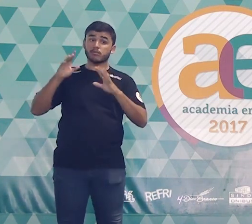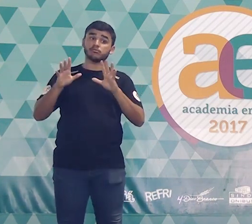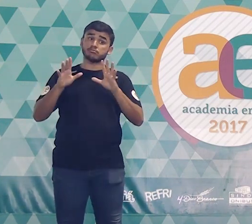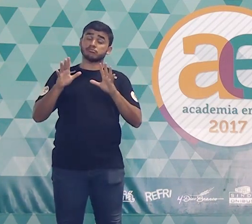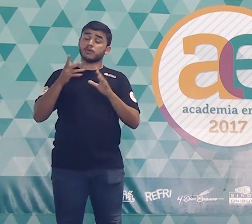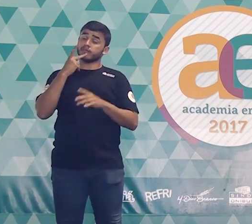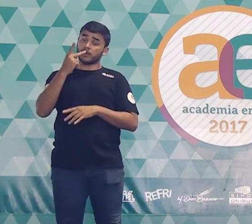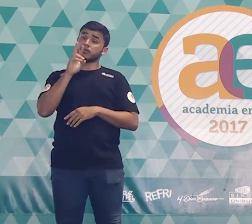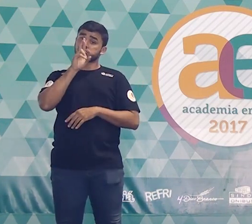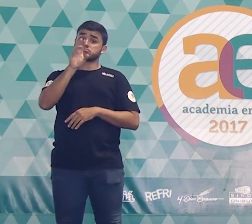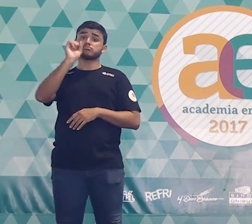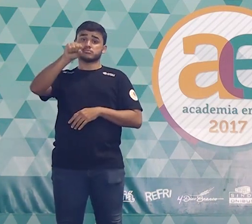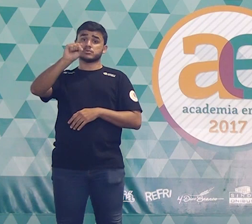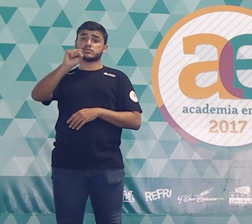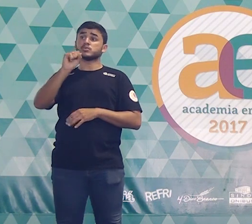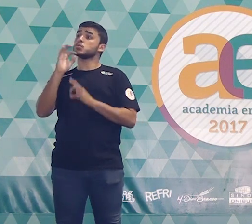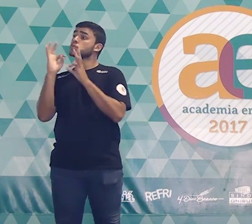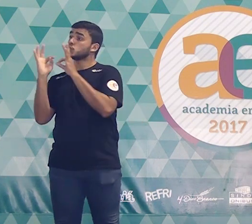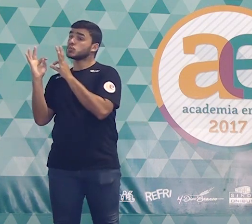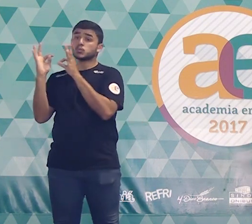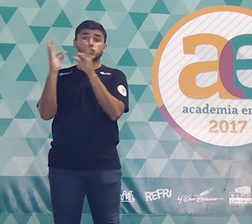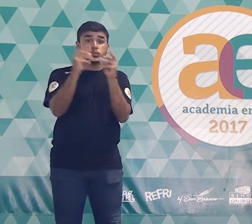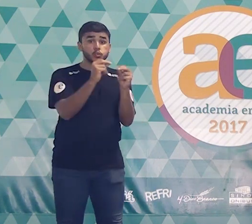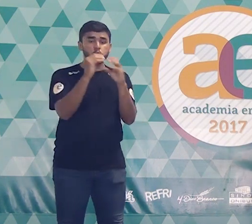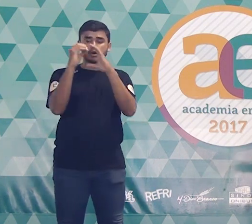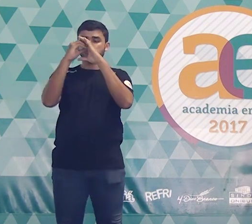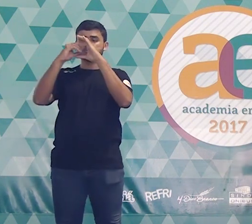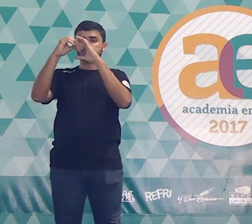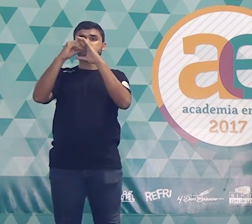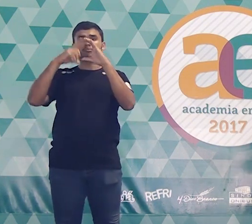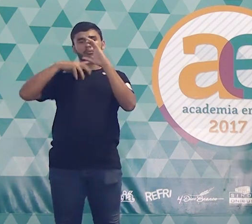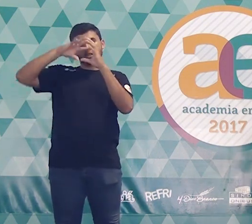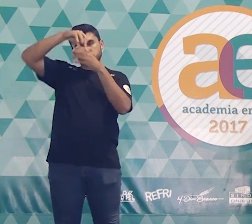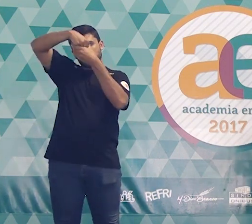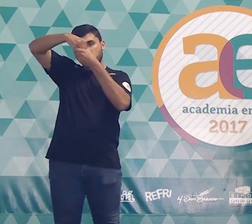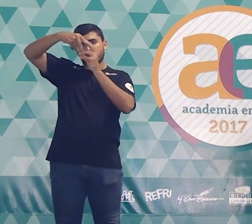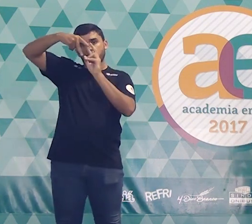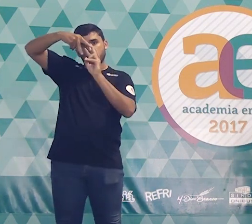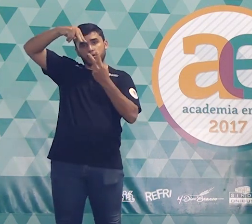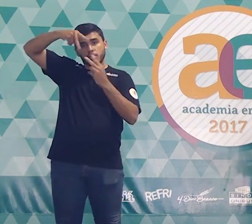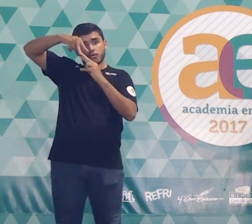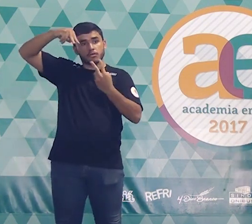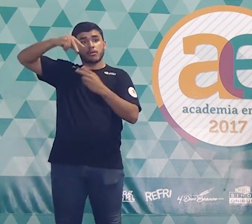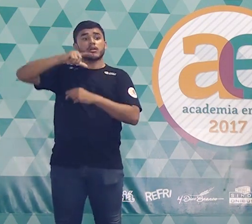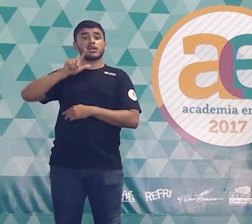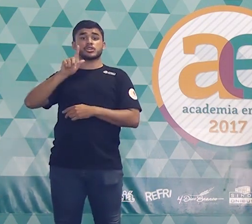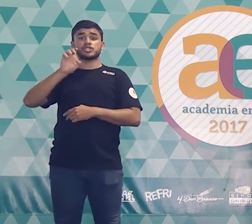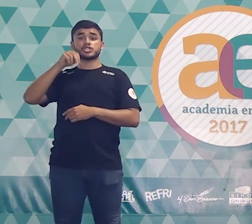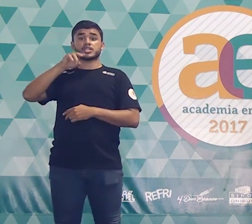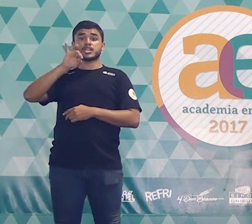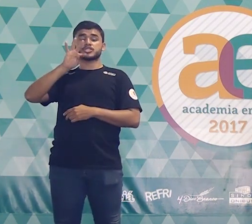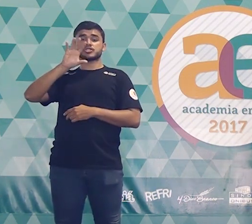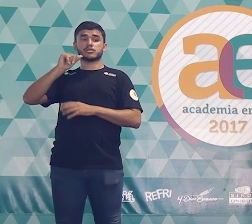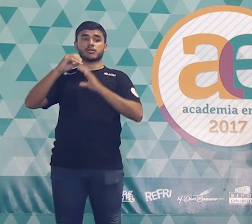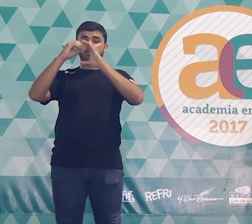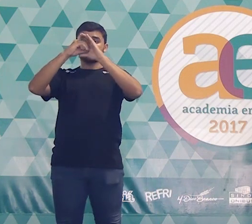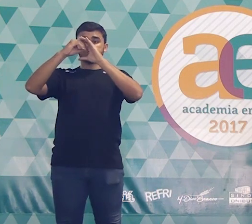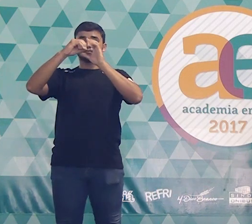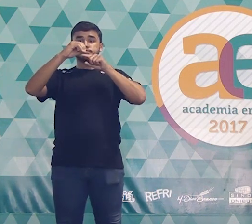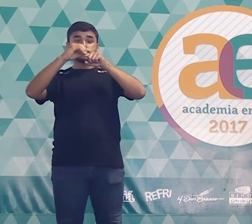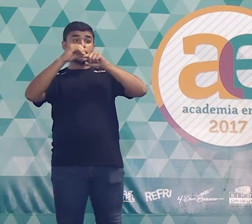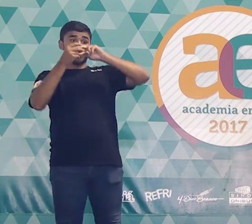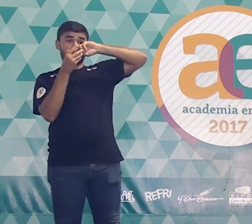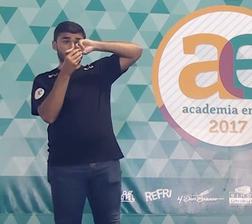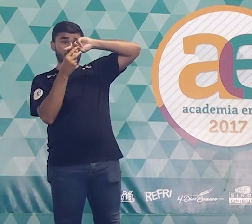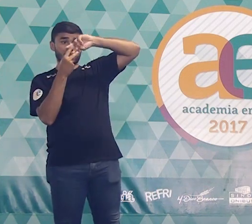sim, tá? Por padrão, a célula apresenta material genético. Onde está esse material genético? No núcleo, tá certo? Onde nós